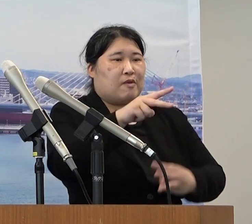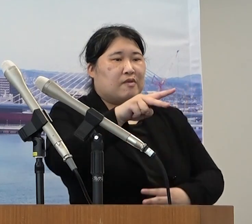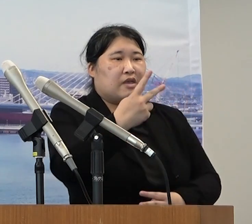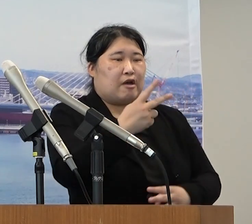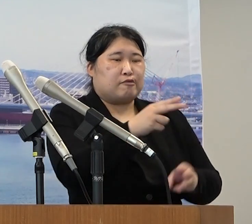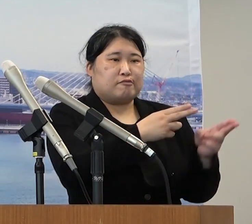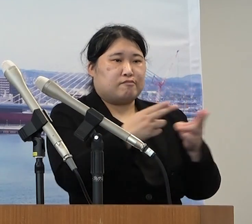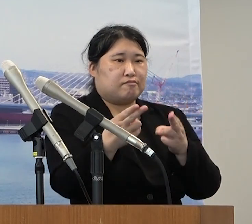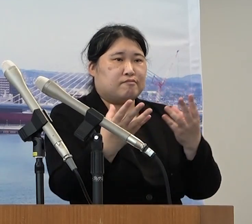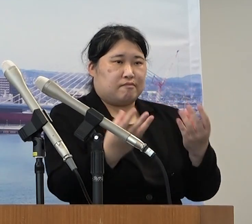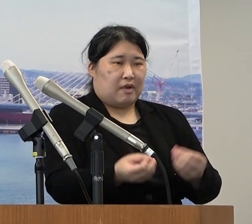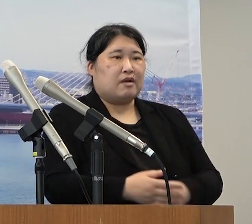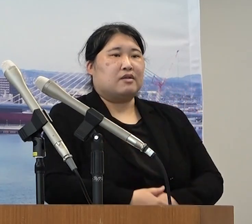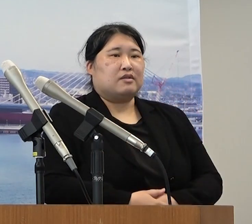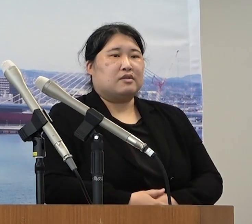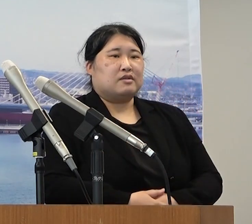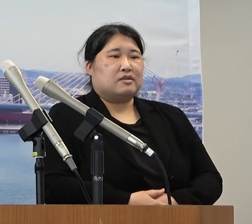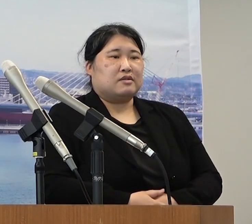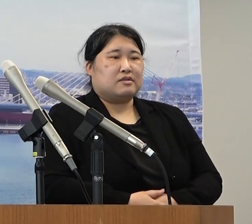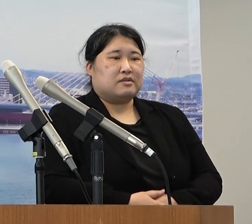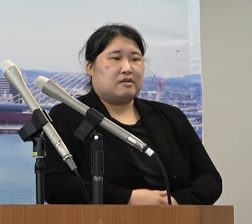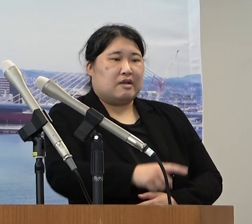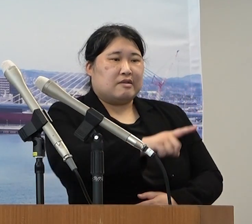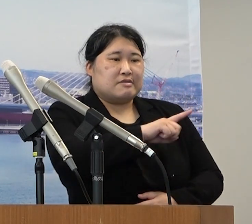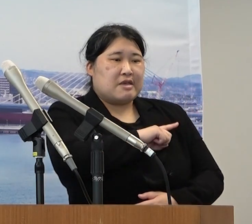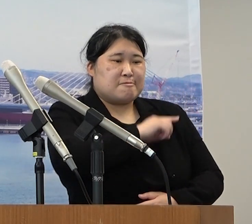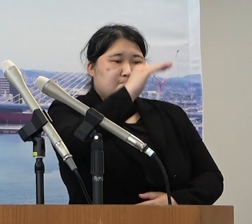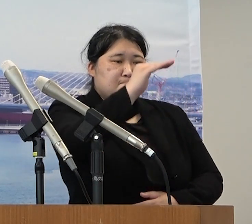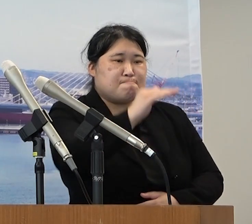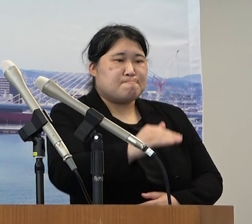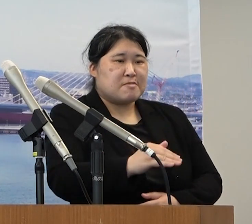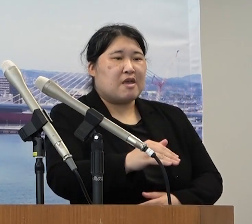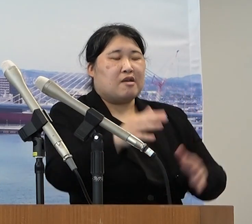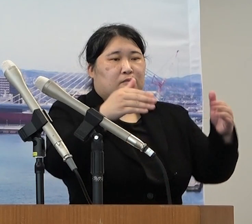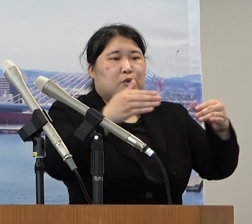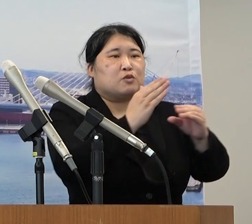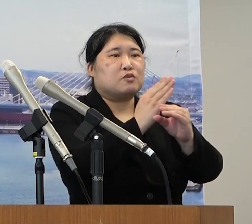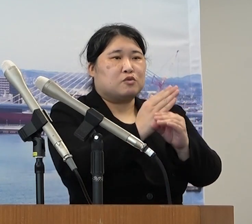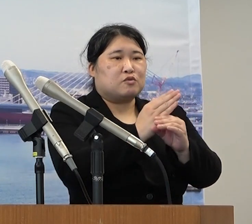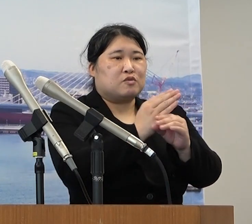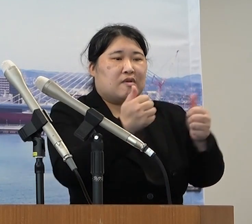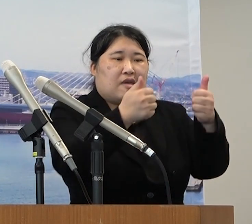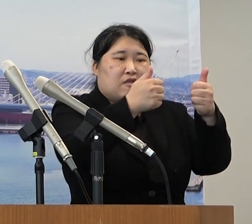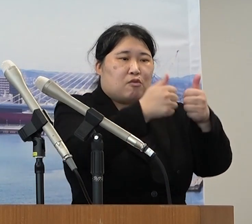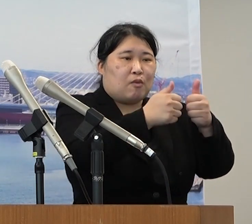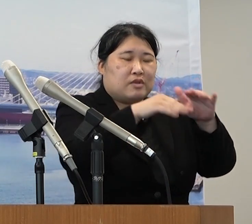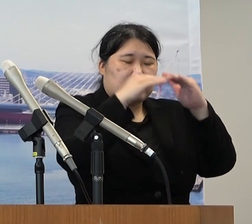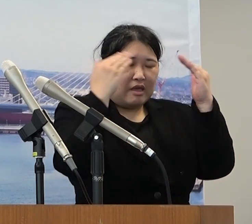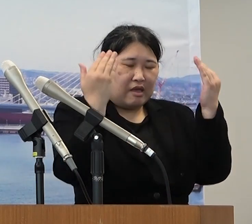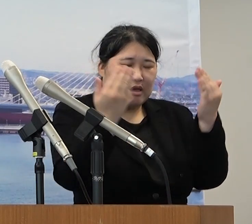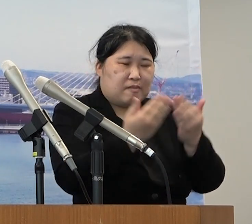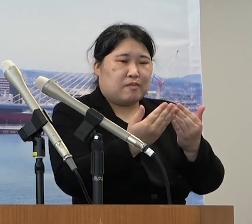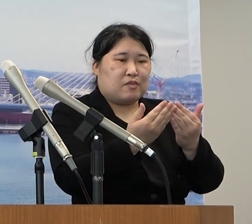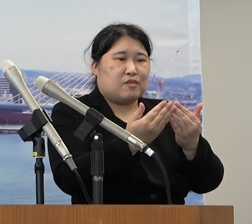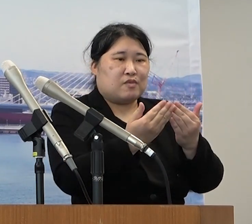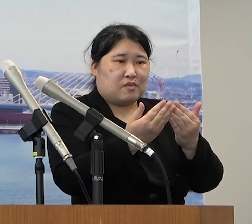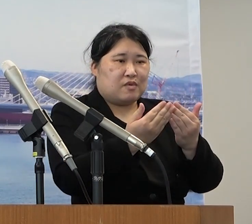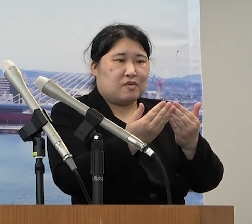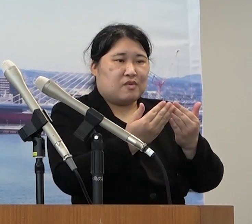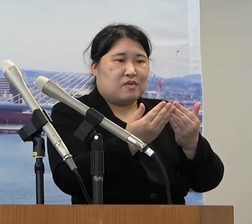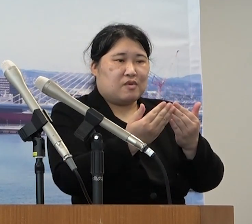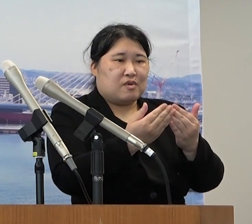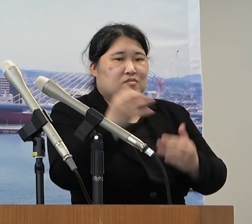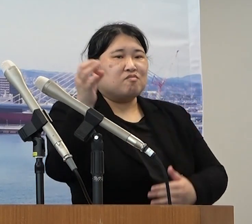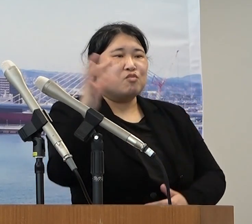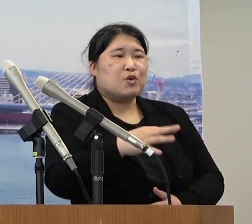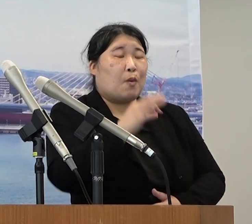たしました。すでに先着順で募集を開始しておりますが、決勝戦も含めて全ての試合は無料で観戦